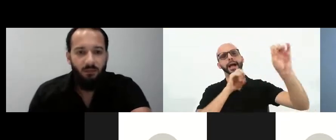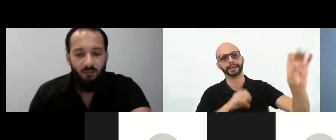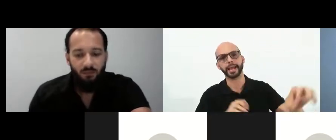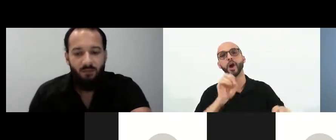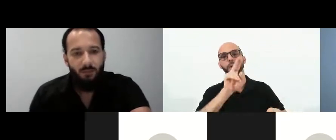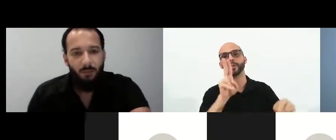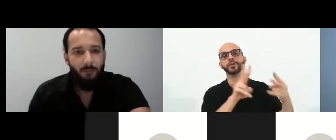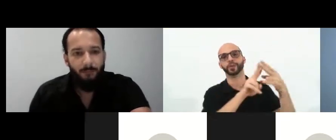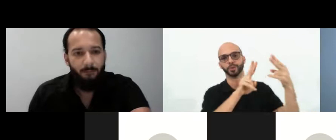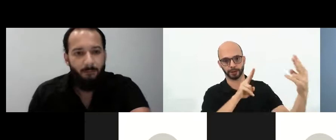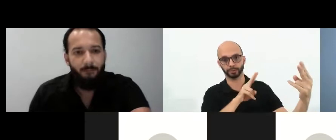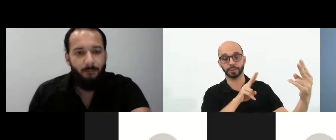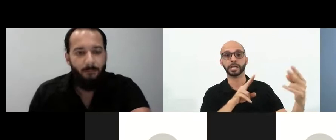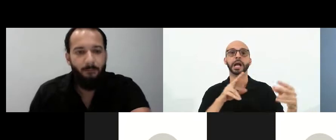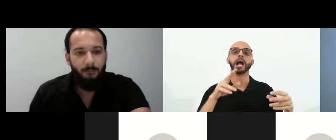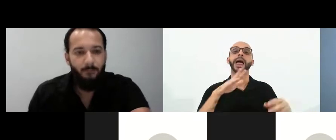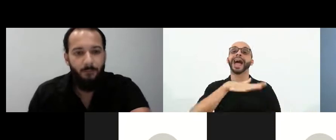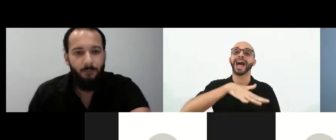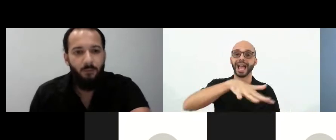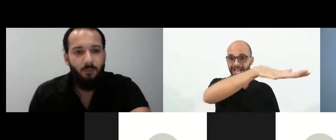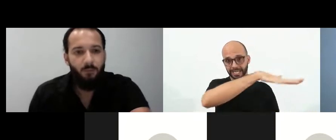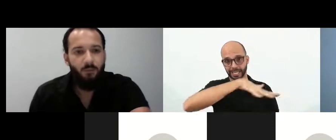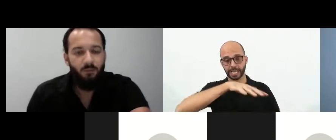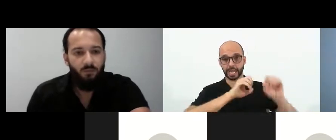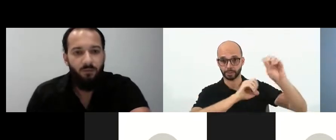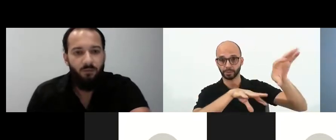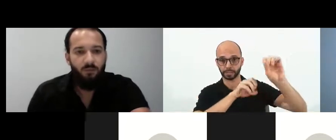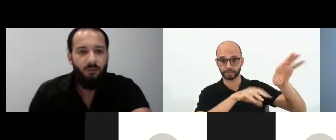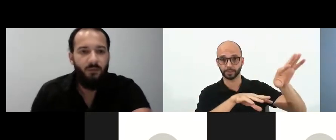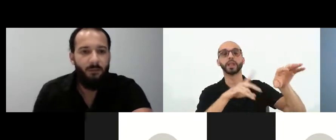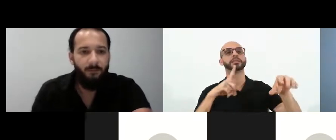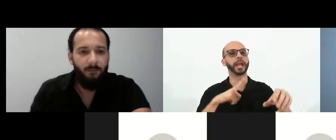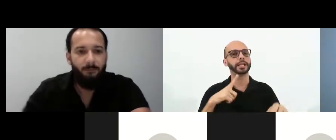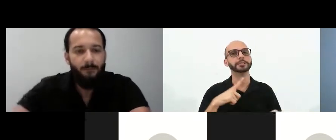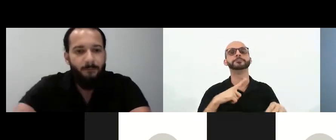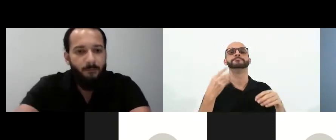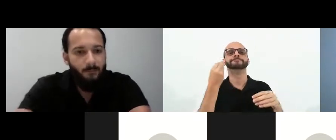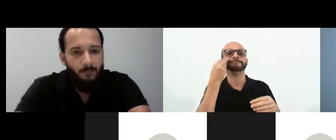de ensino à distância ou remoto. A área,